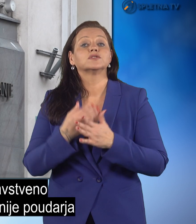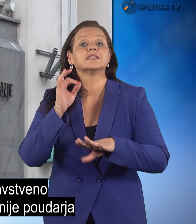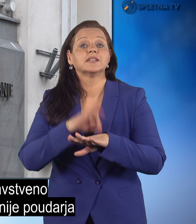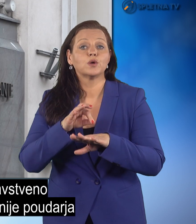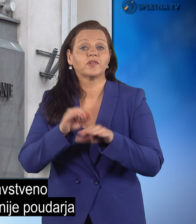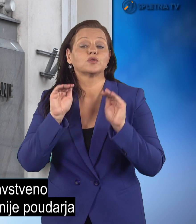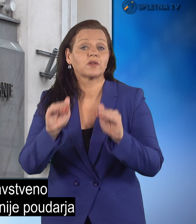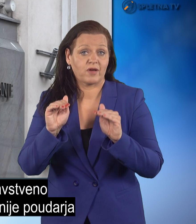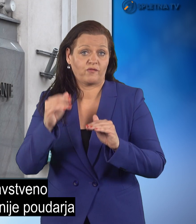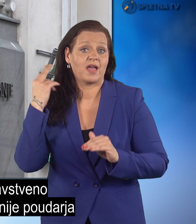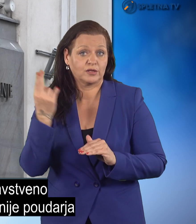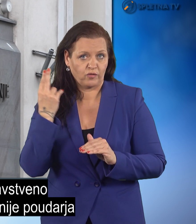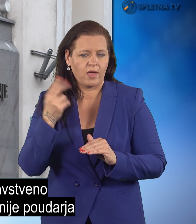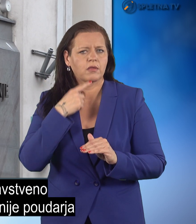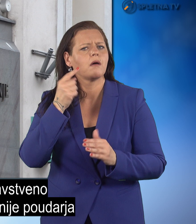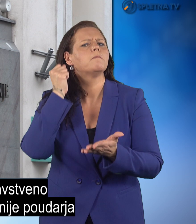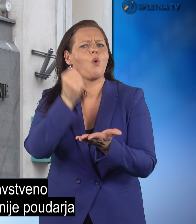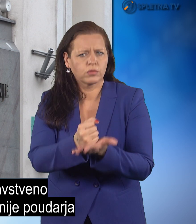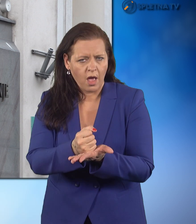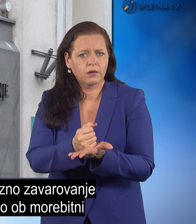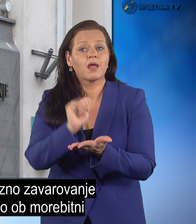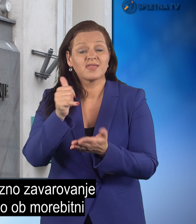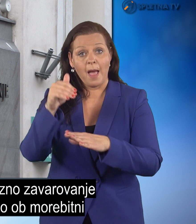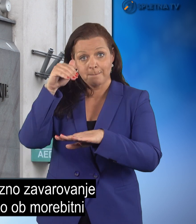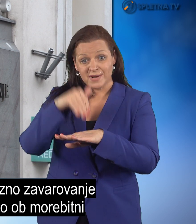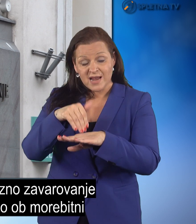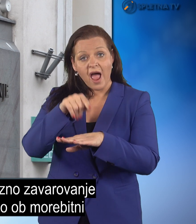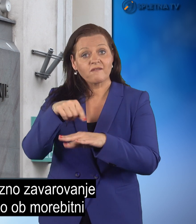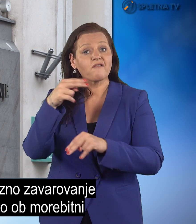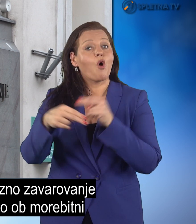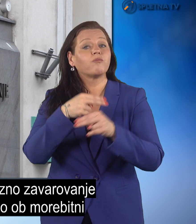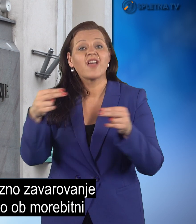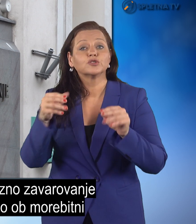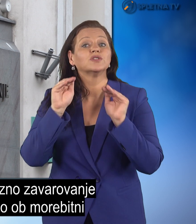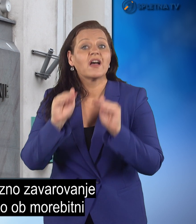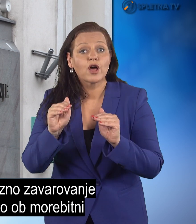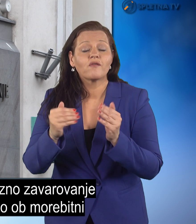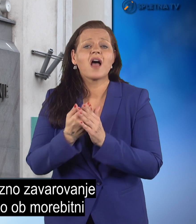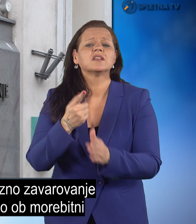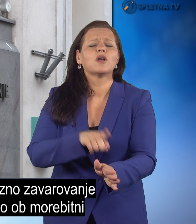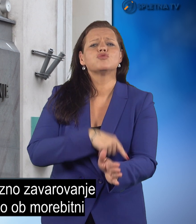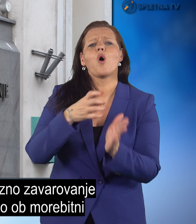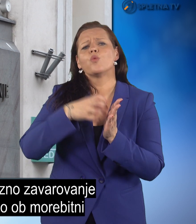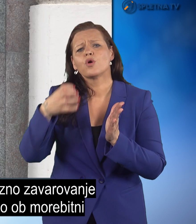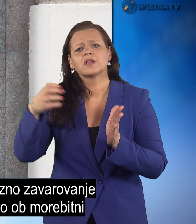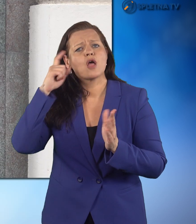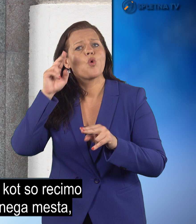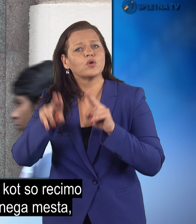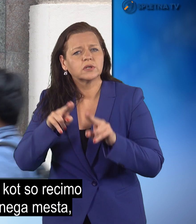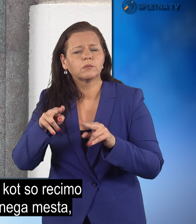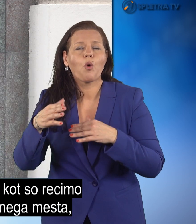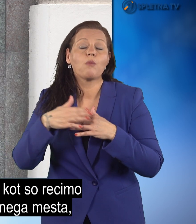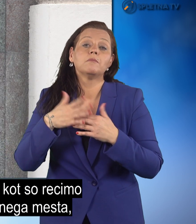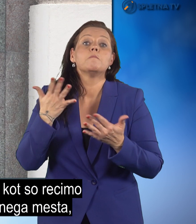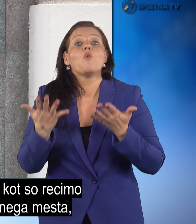Zavod za zdravstveno zavarovanje Slovenije poudarja tudi, da prijava v obvezno zavarovanje za dolgotrajno oskrbo ob morebitni